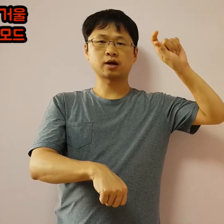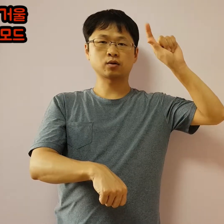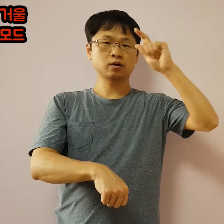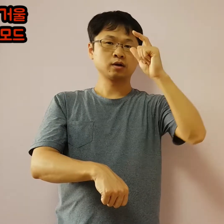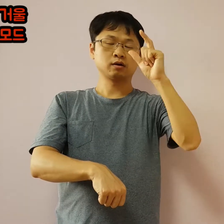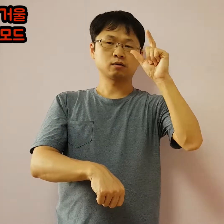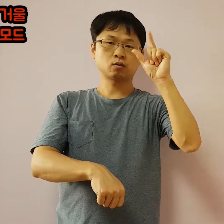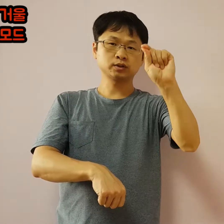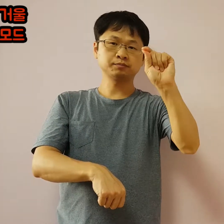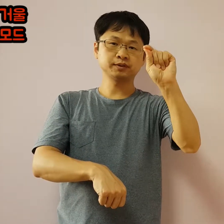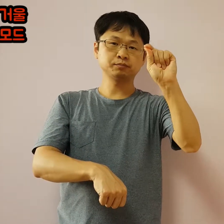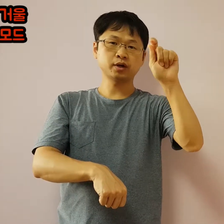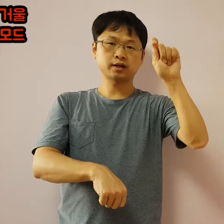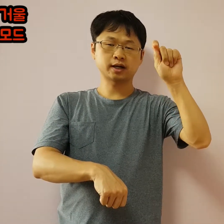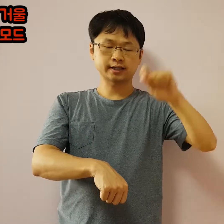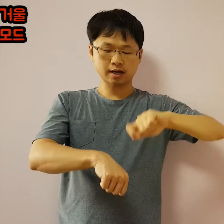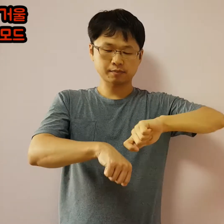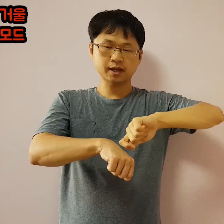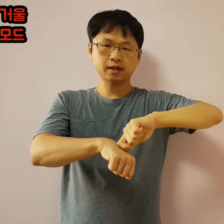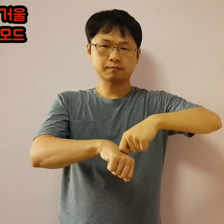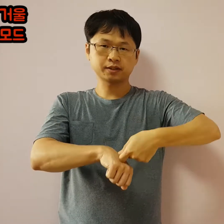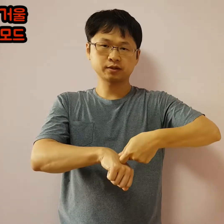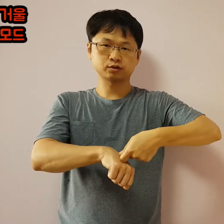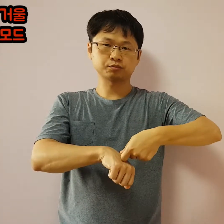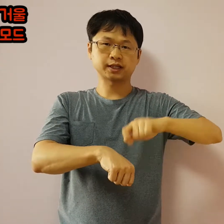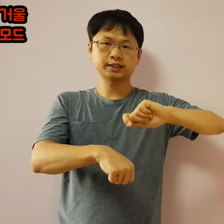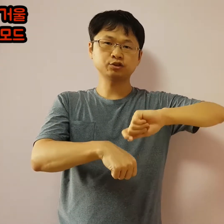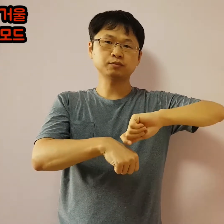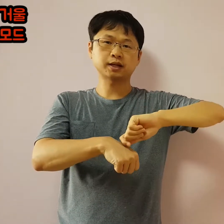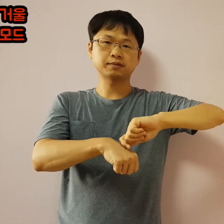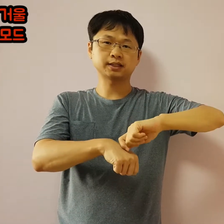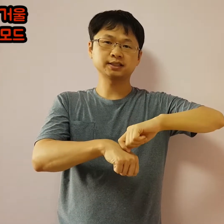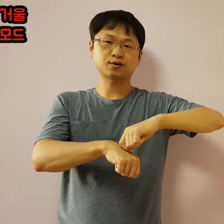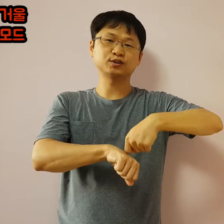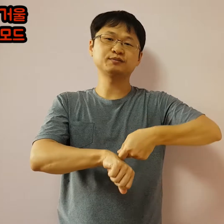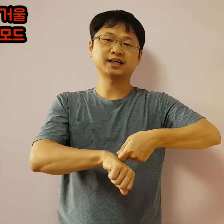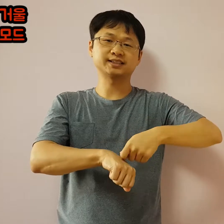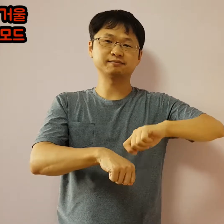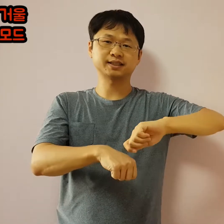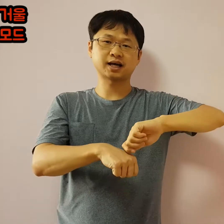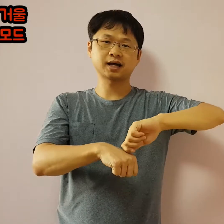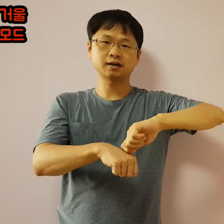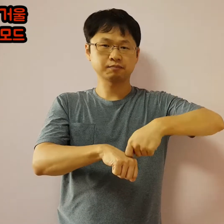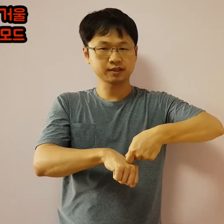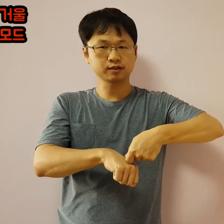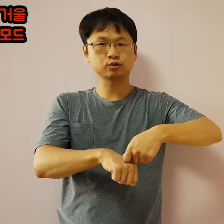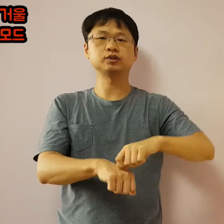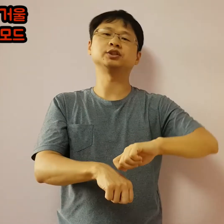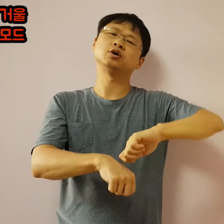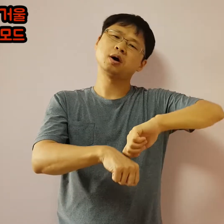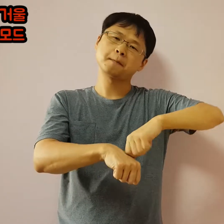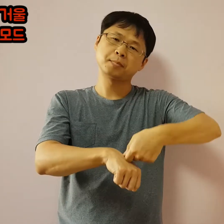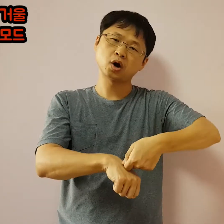약간 꼬집는 모양을 한 다음에 비틀어 줍니다. 신용만 합니다. 진짜 꼬집지 않습니다. 비틀어 주는